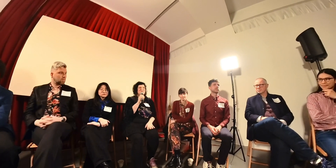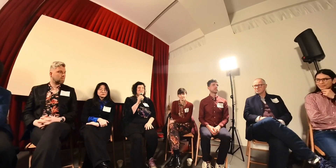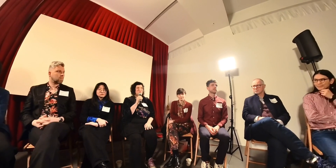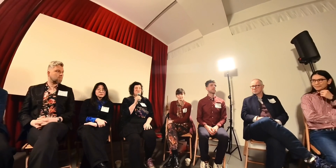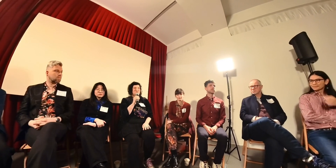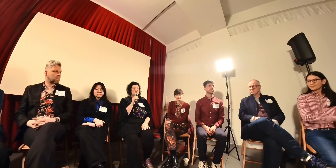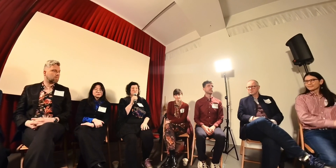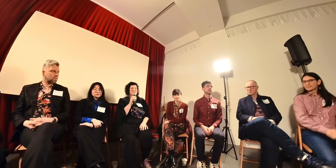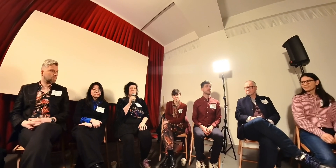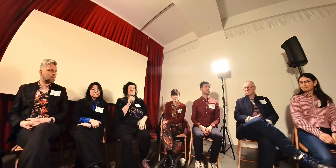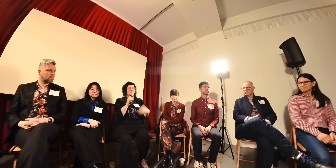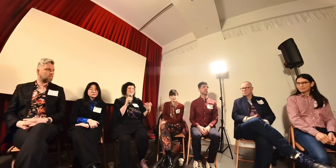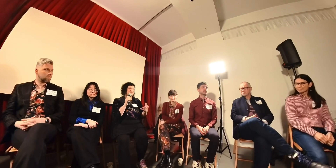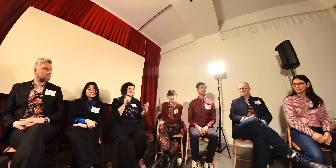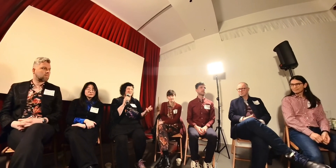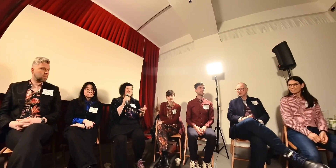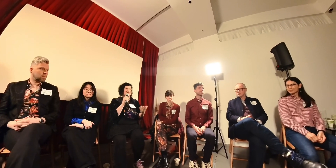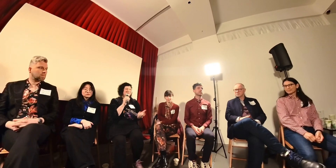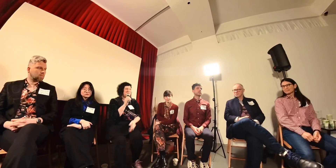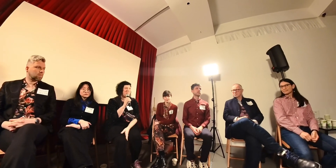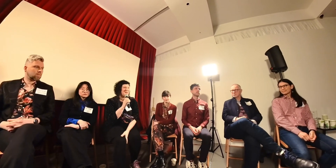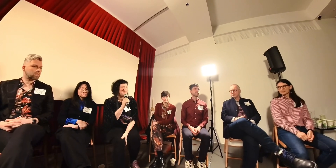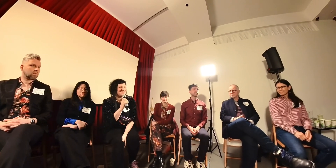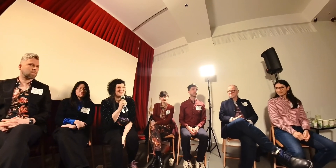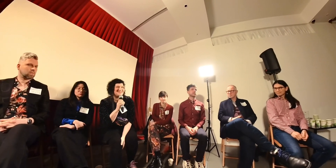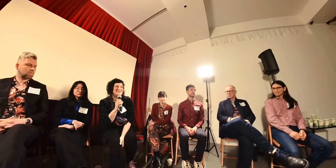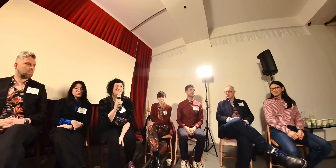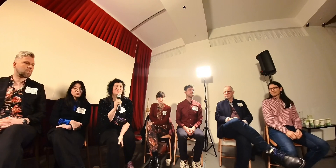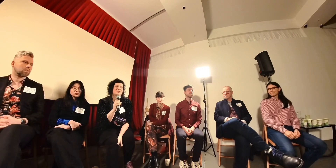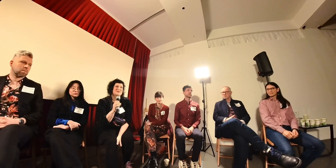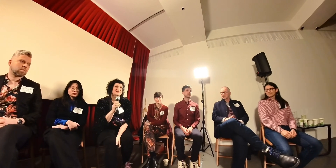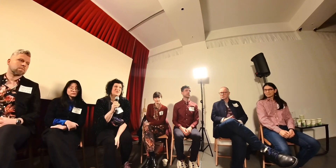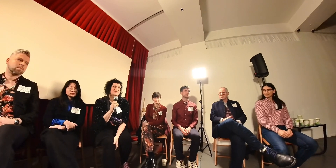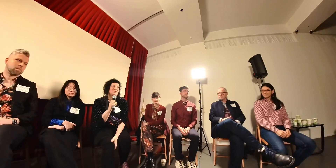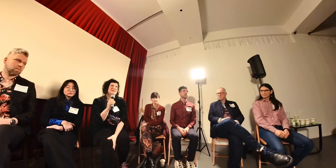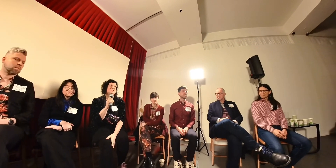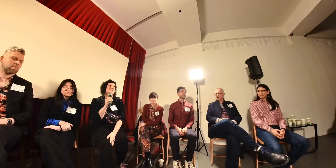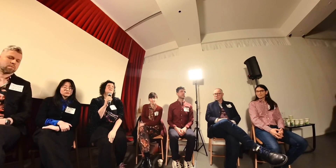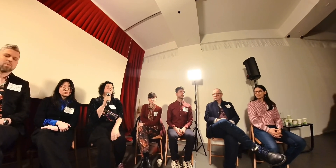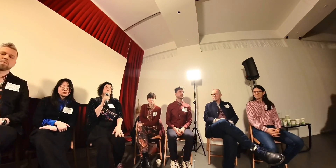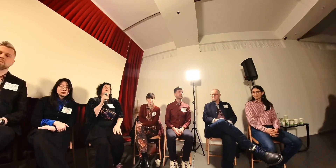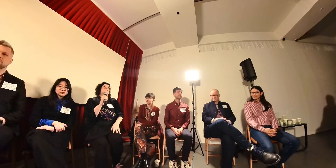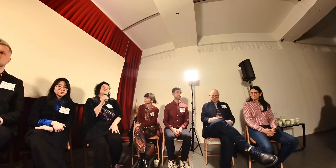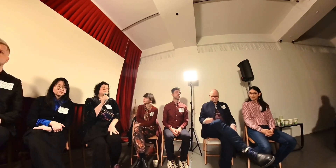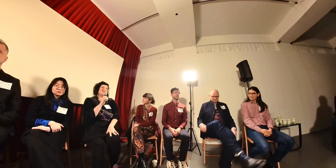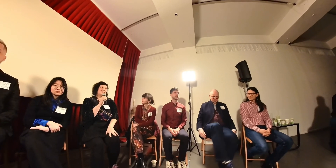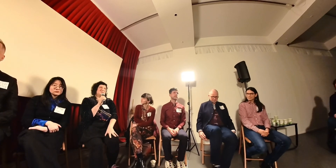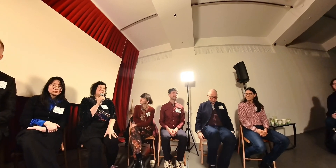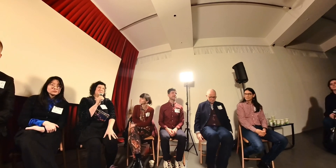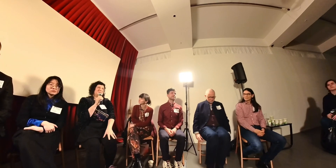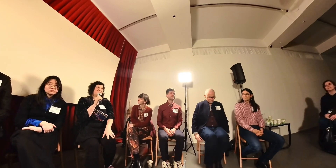ako romským súčasným umelcom, ktorých vôbec my sme hľadali a na tej scéne neboli. Dneska som hrozne rada, že